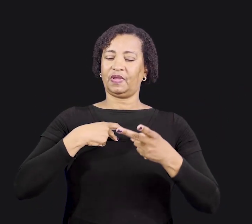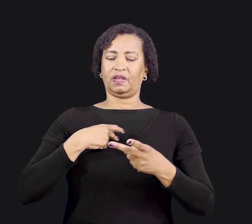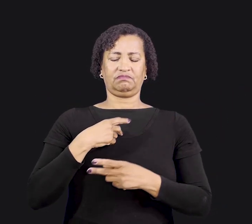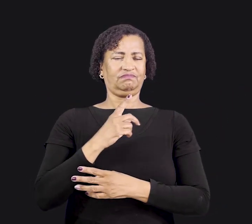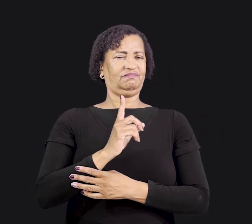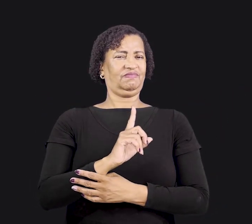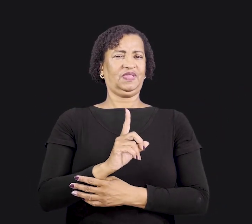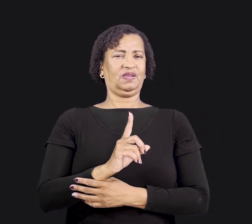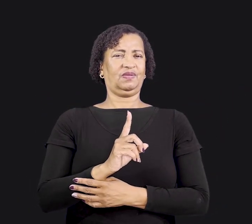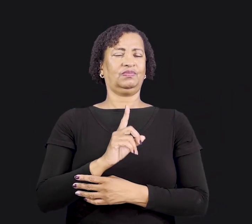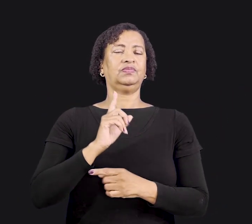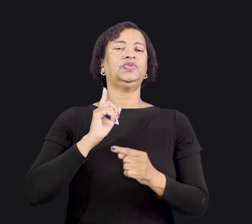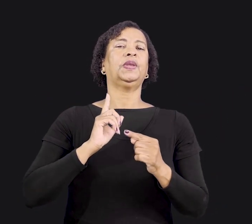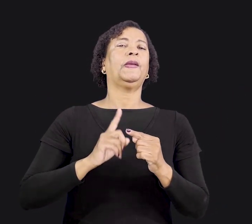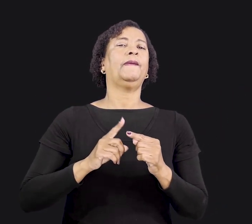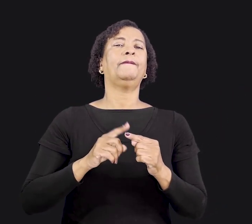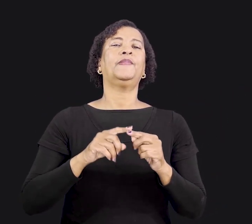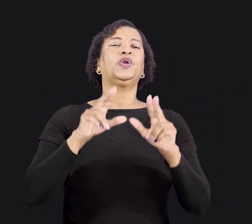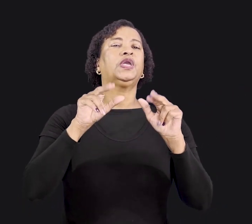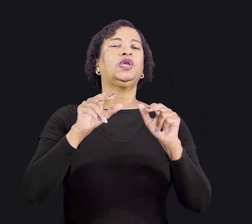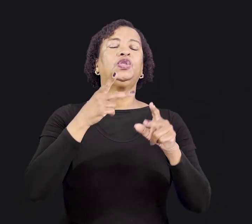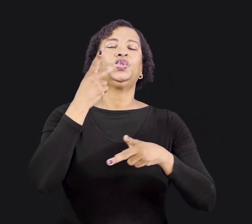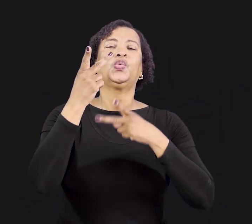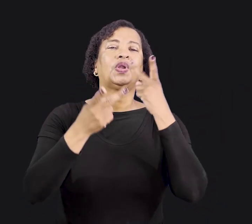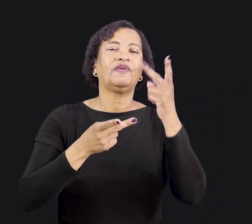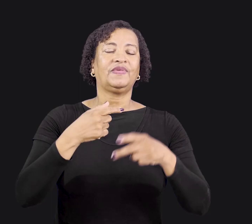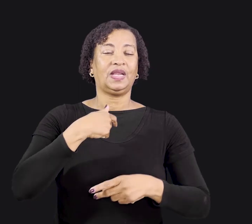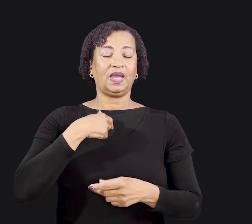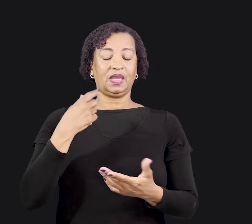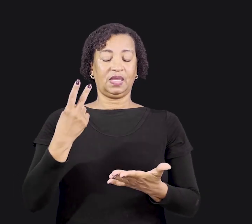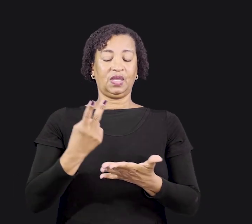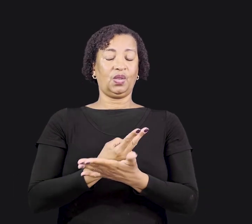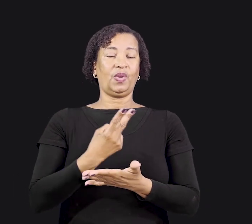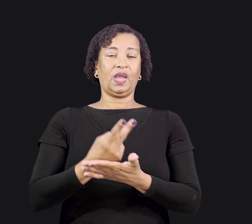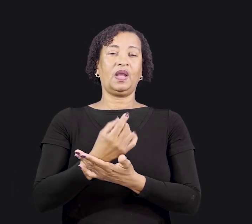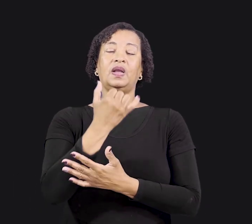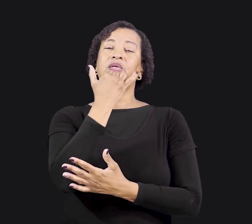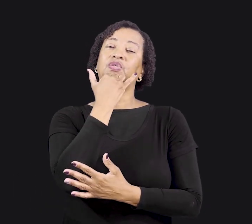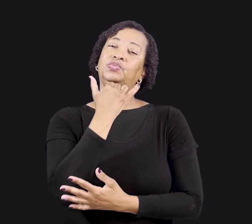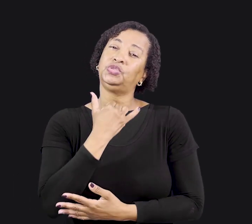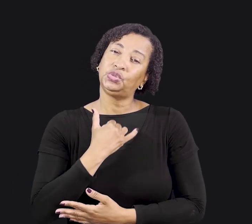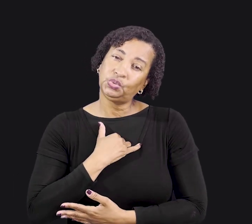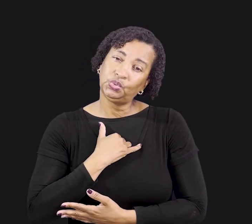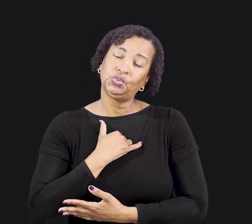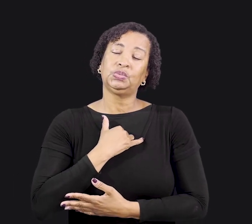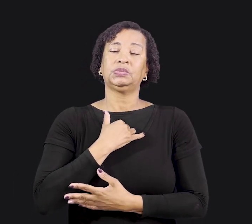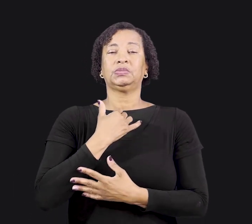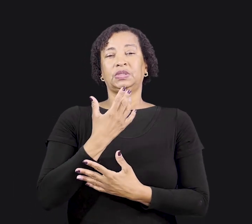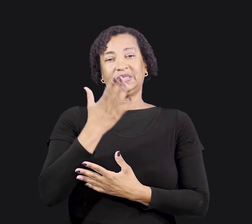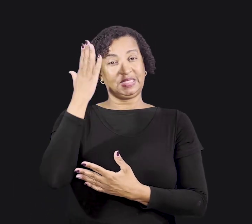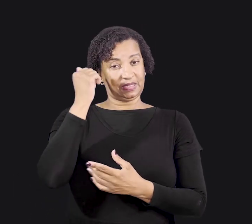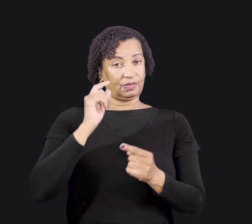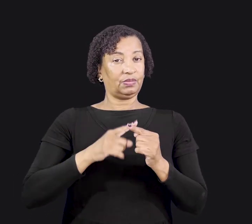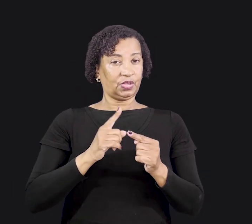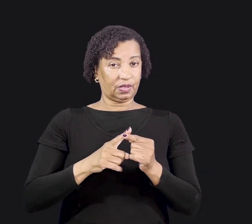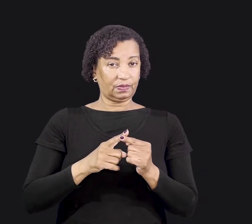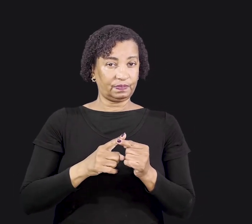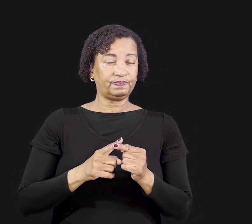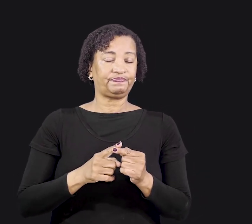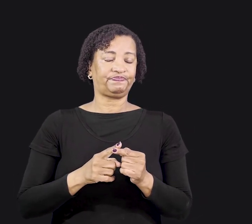não. Então, por que eles nunca dizem, eu estava errado, você me desculpa, me perdoa? Sabe por quê?